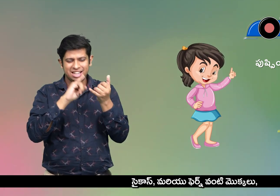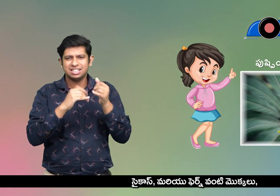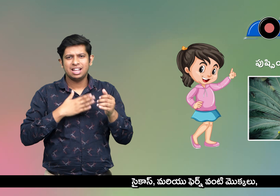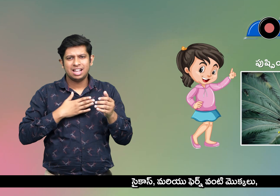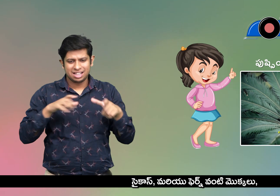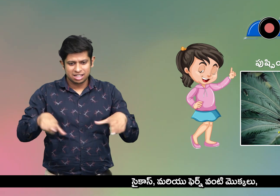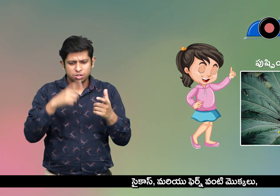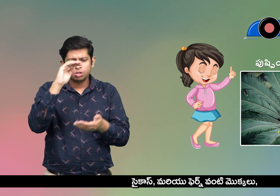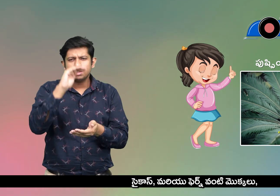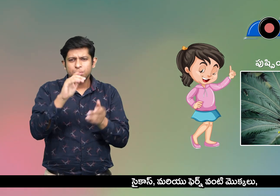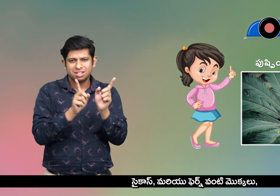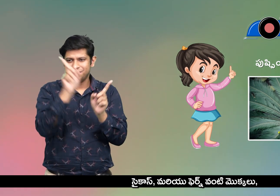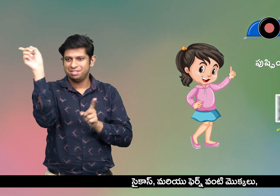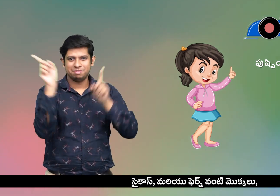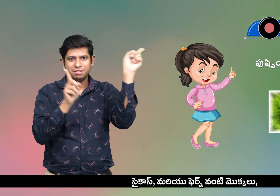సైకాస్ మరియు ఫర్న్ వంటి మొక్కలు